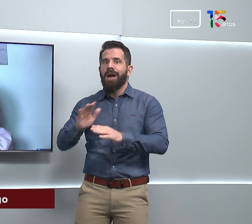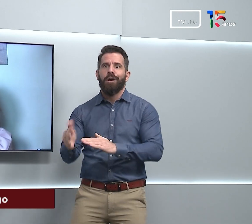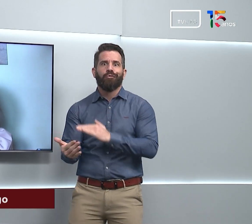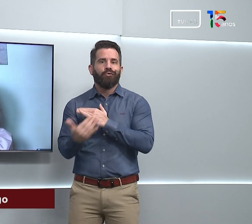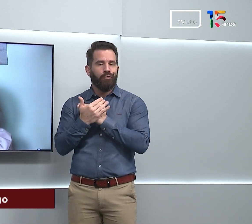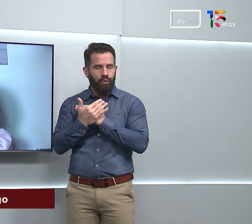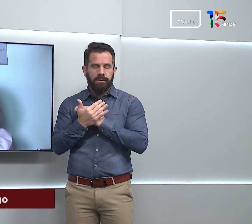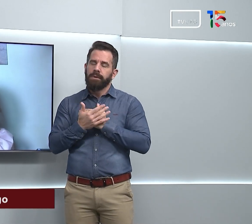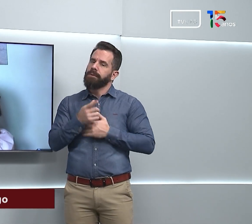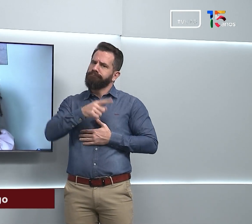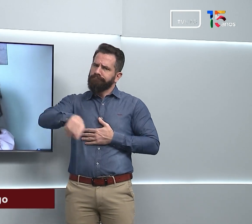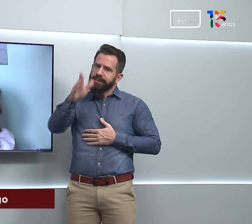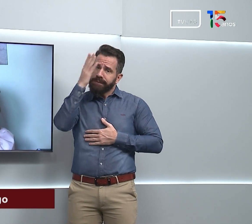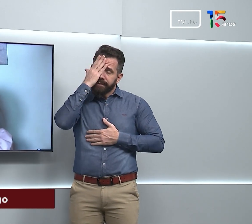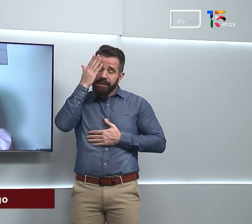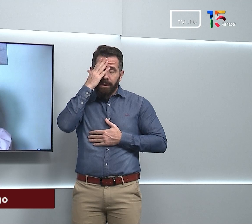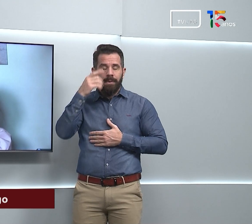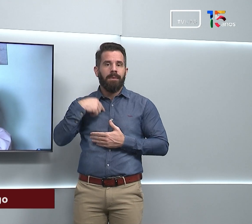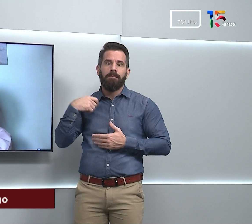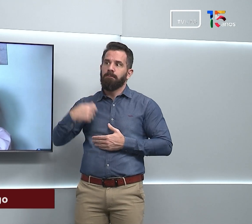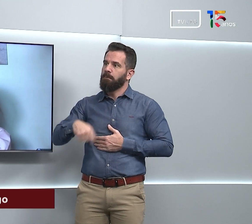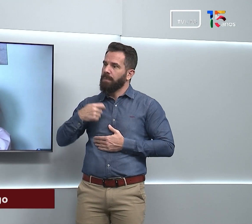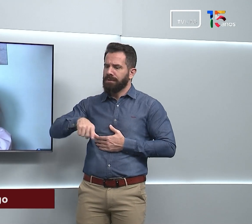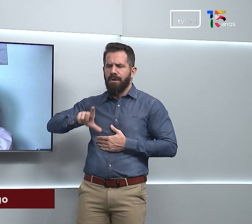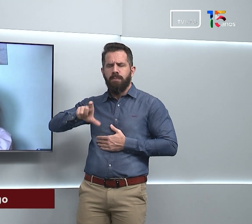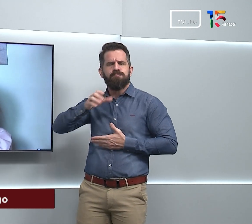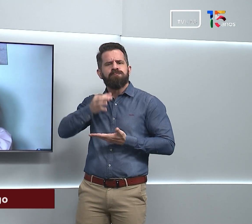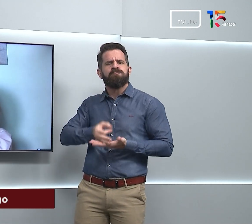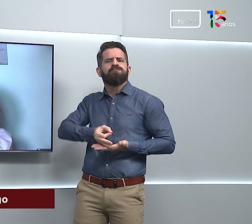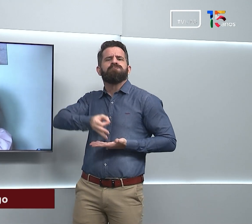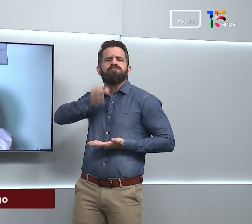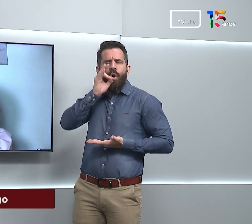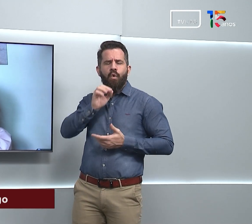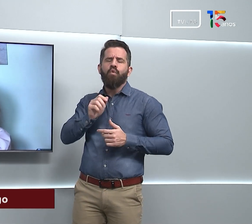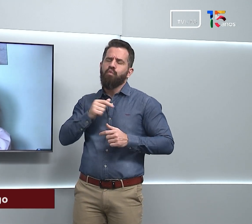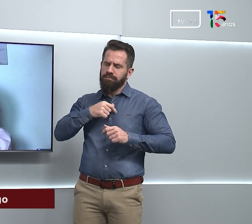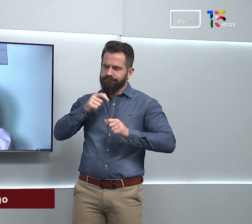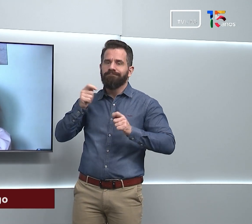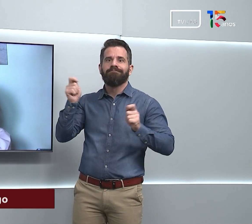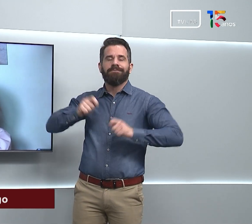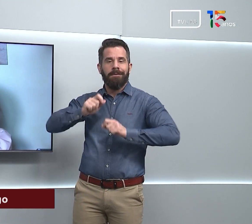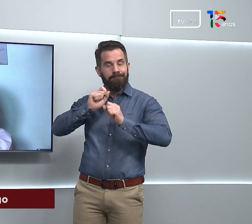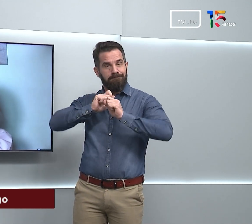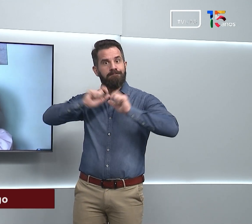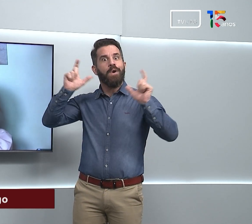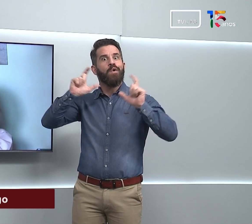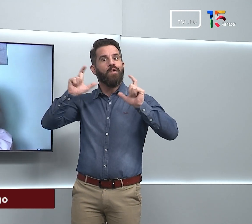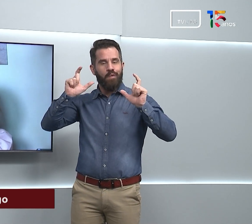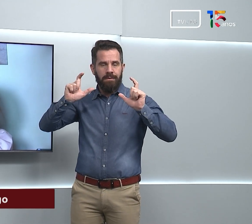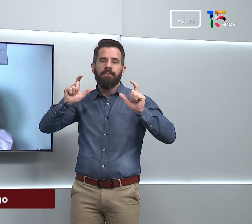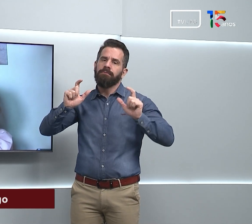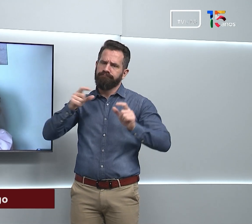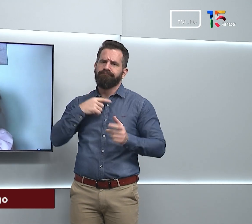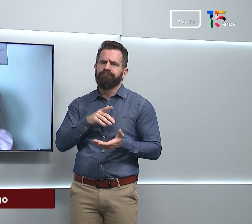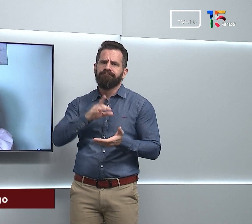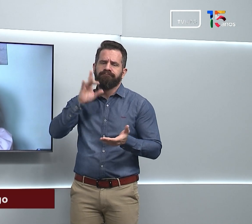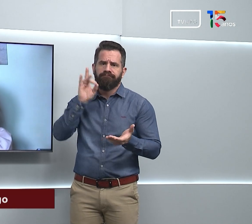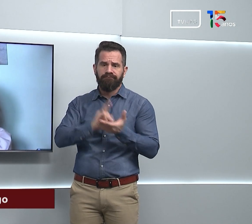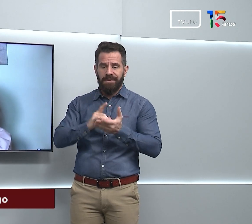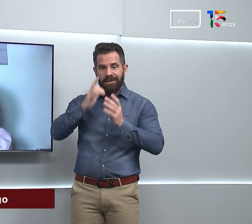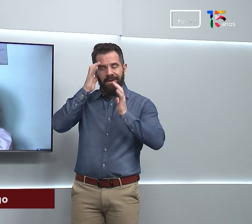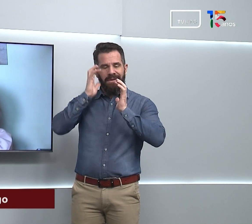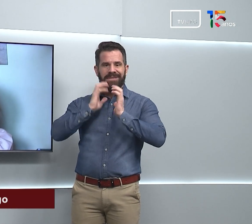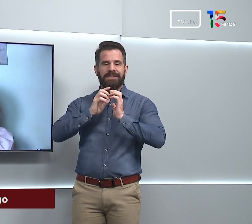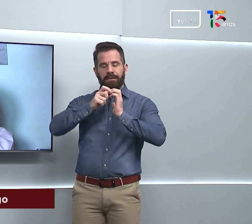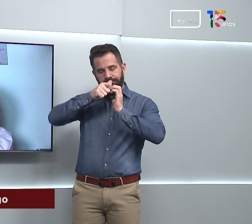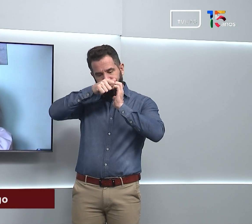só começa o dia tomando uma bela xícara de café, né? E realmente ela age, né, no sistema nervoso central,